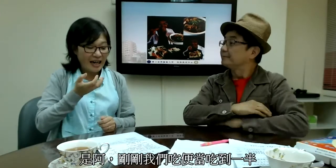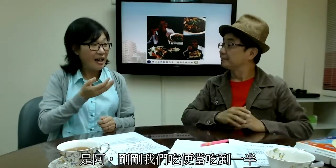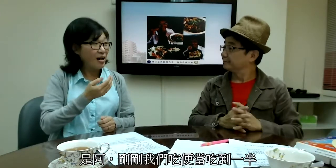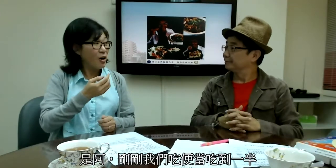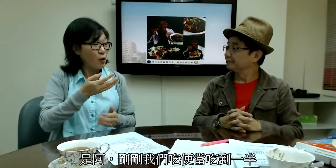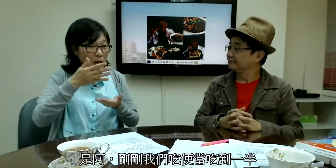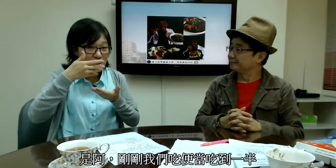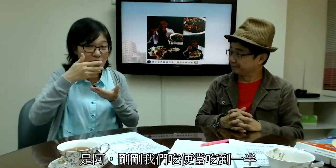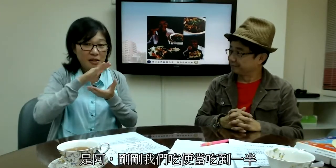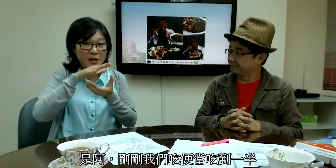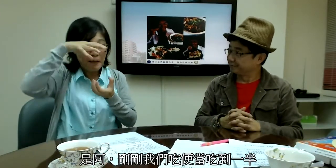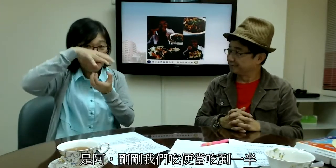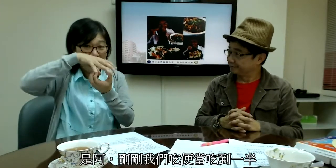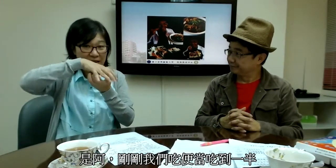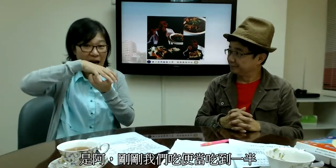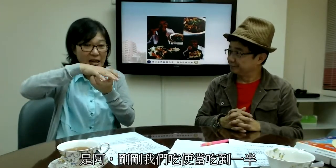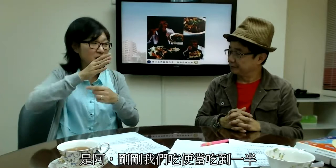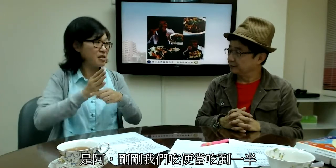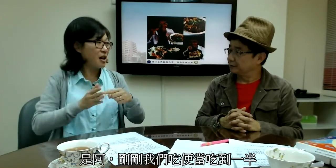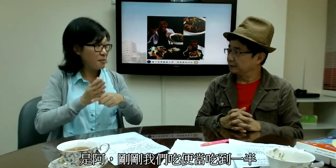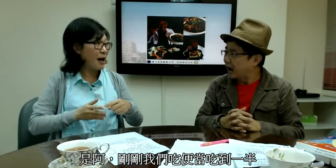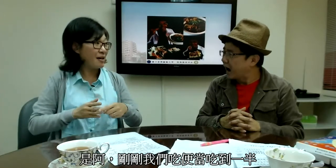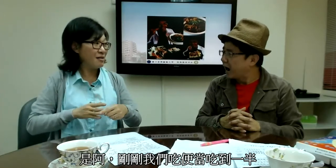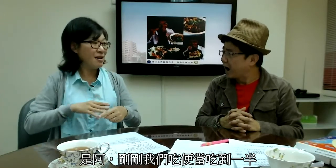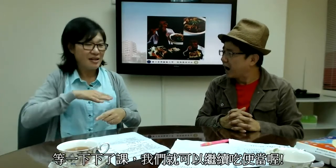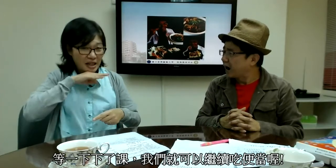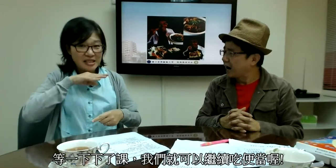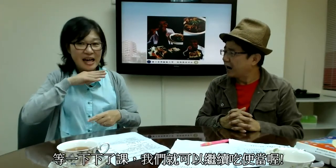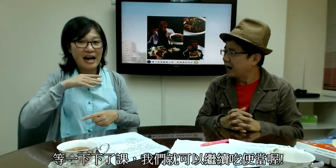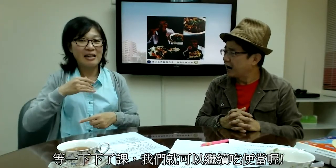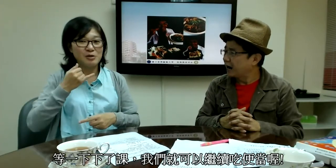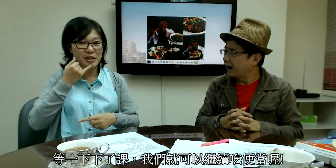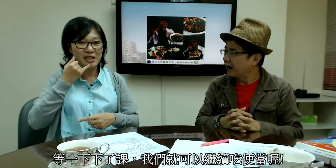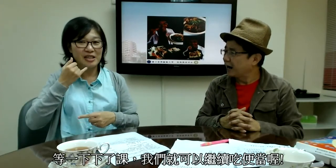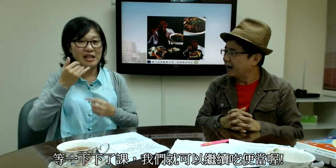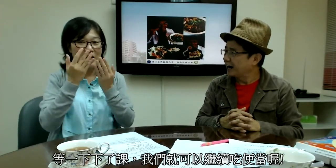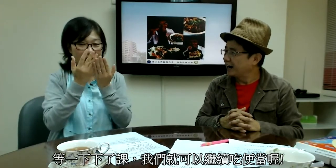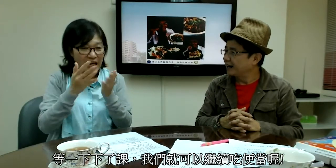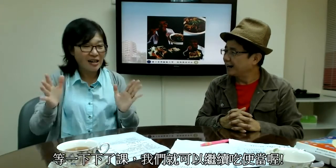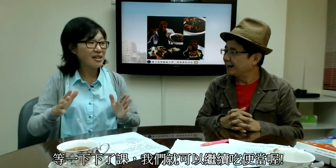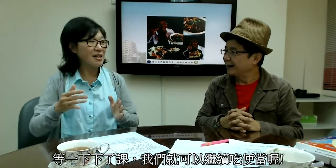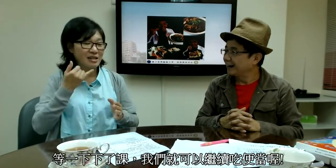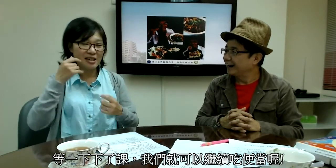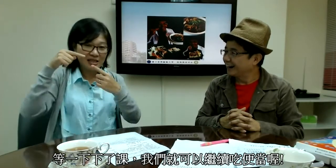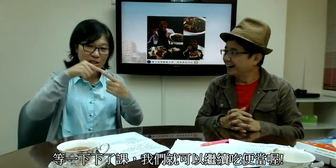哦，我们吃便当吃到一半，等一下就可以下了课，可以继